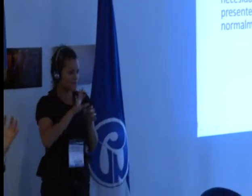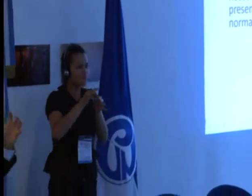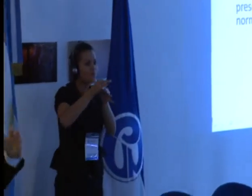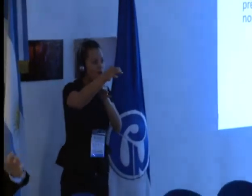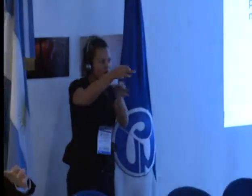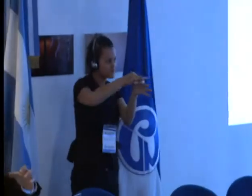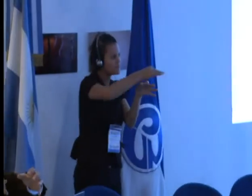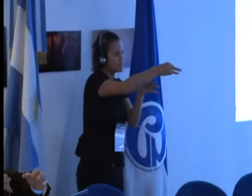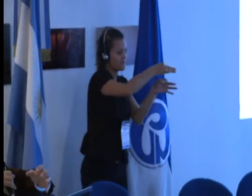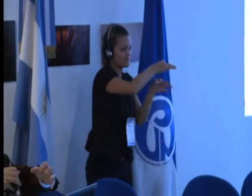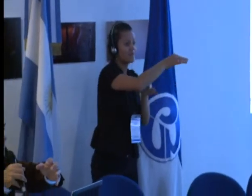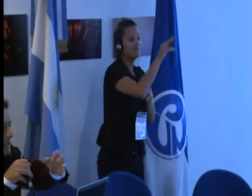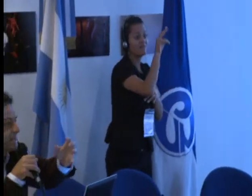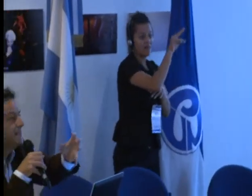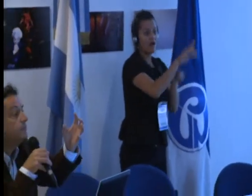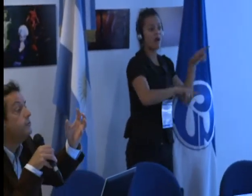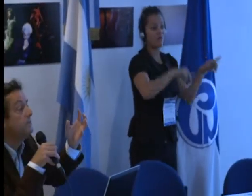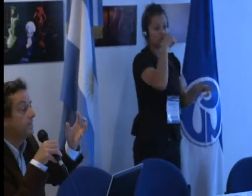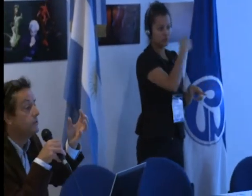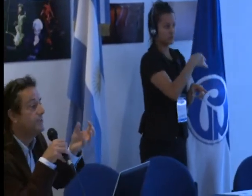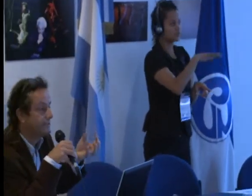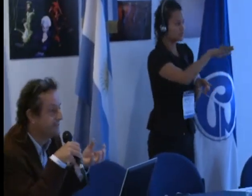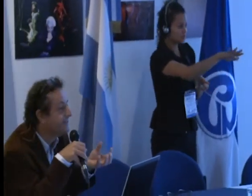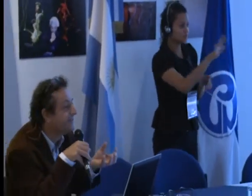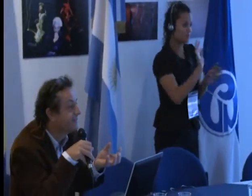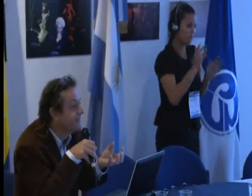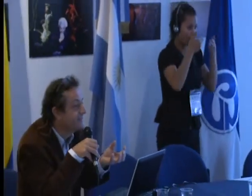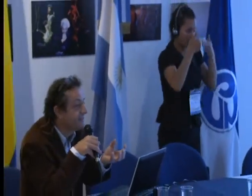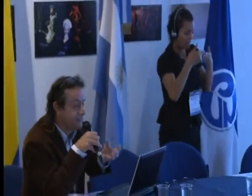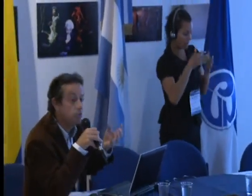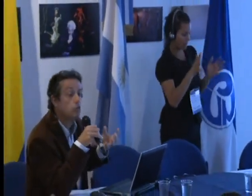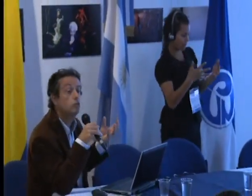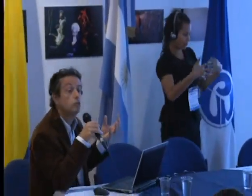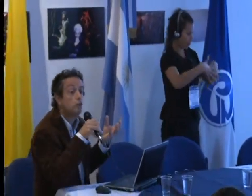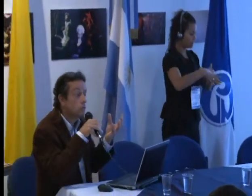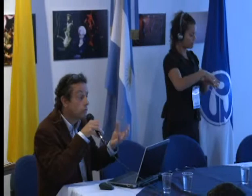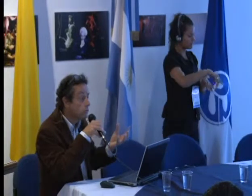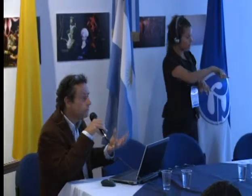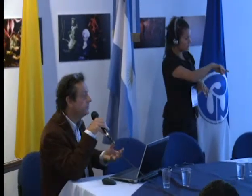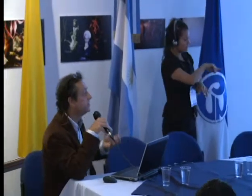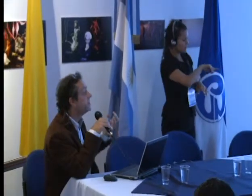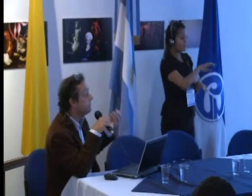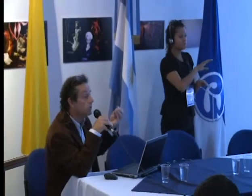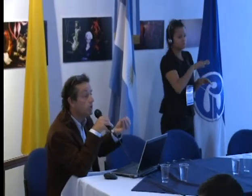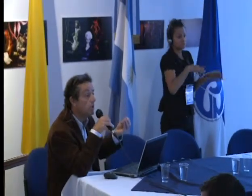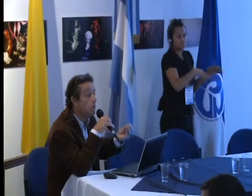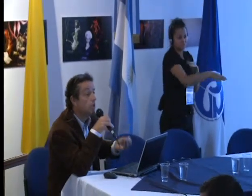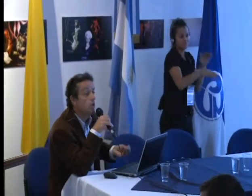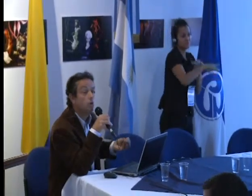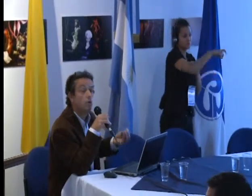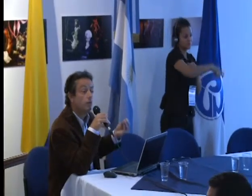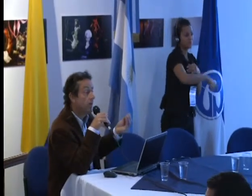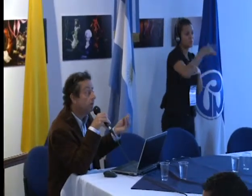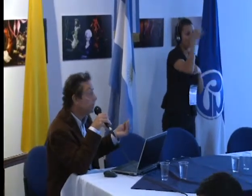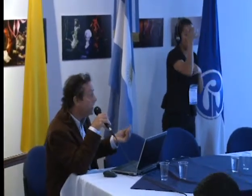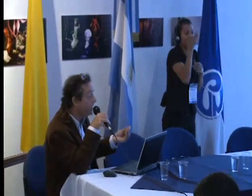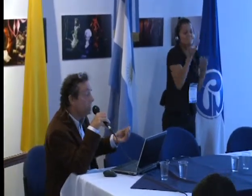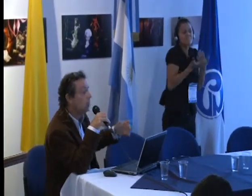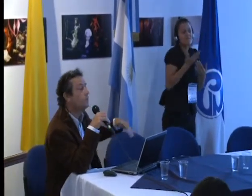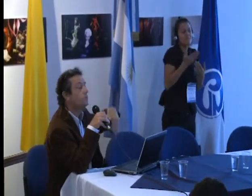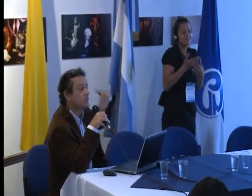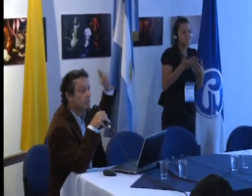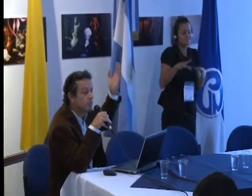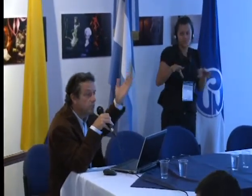por ejemplo muchos niños en situación de discapacidad que van a esta escuela porque los acogen mejor